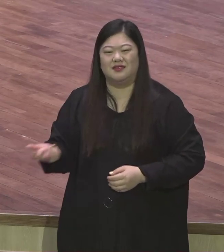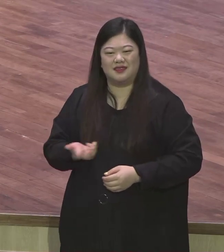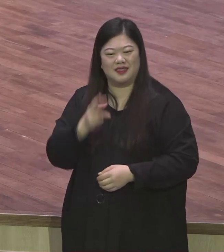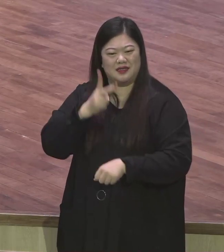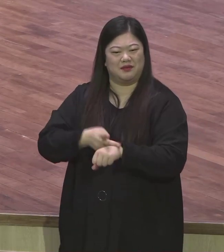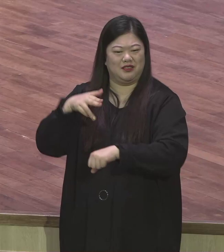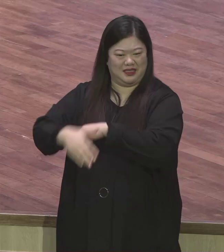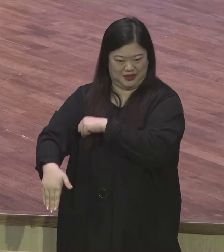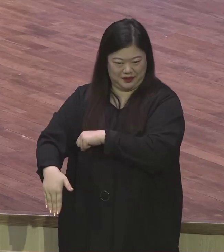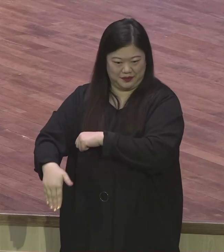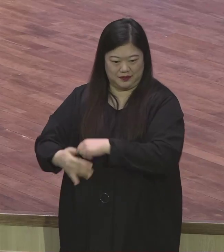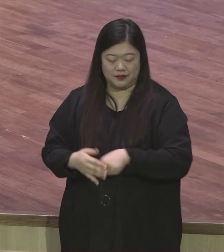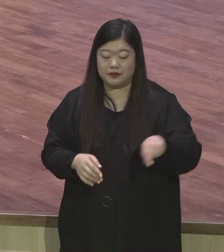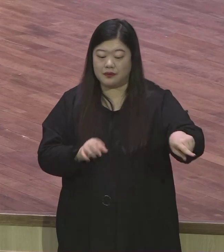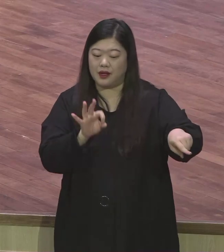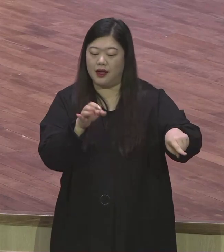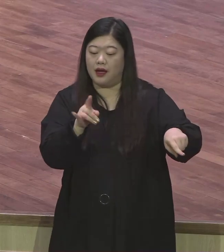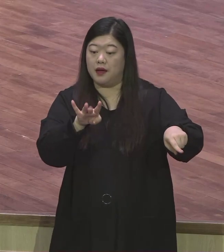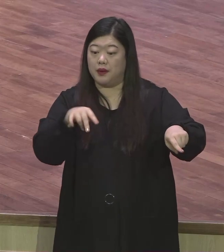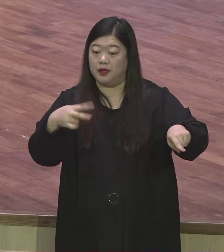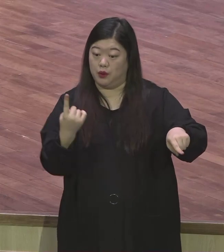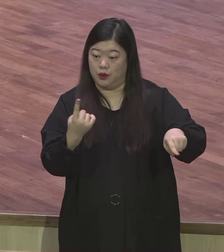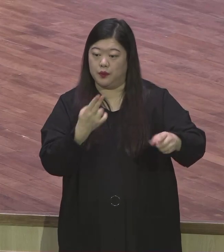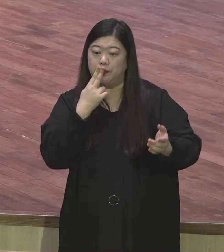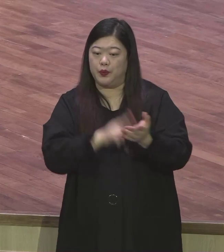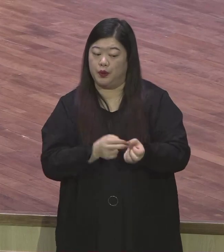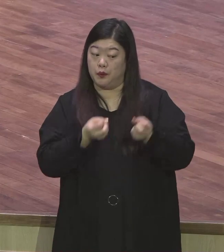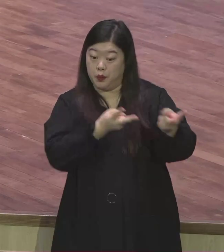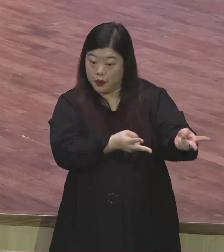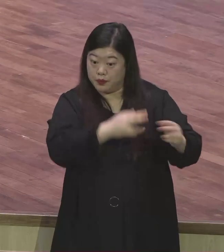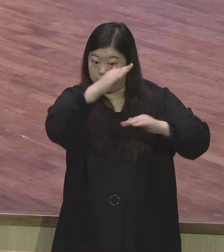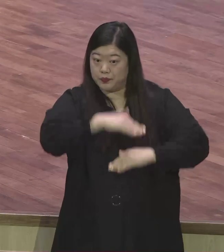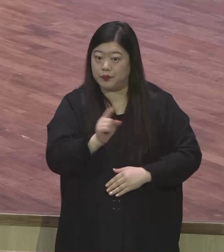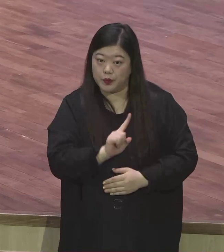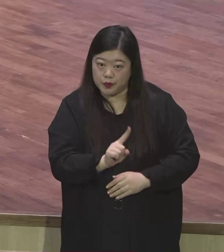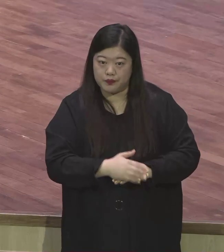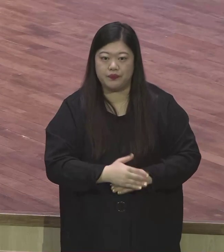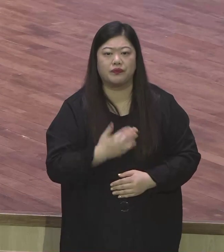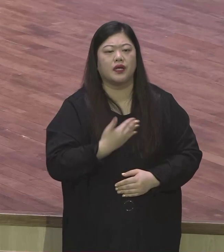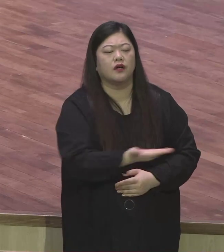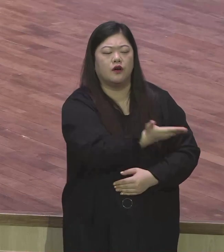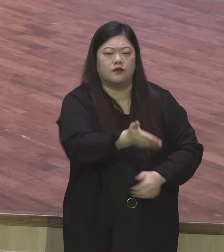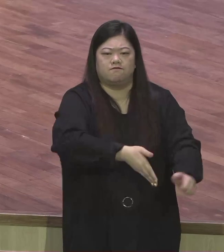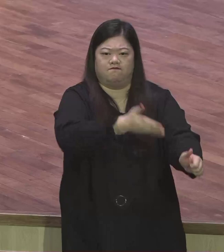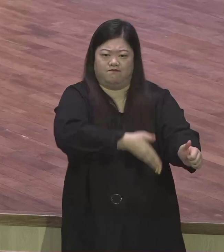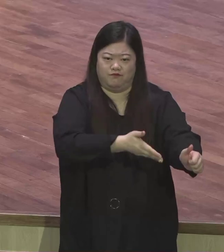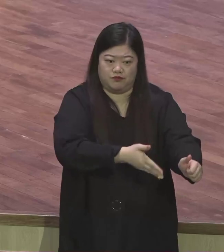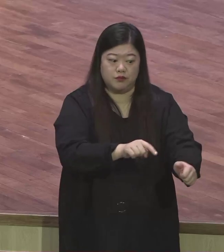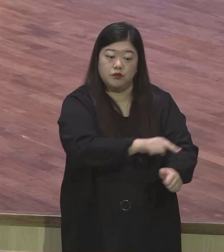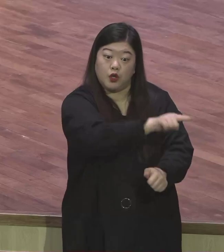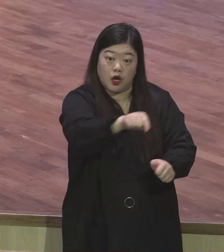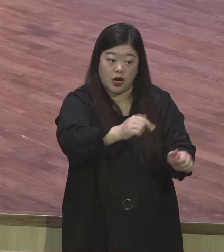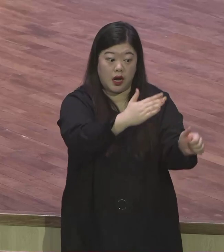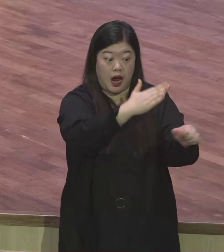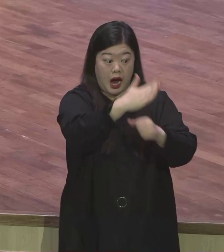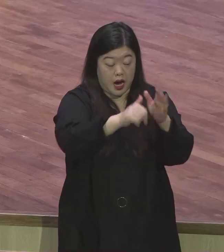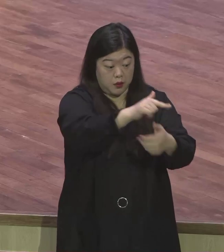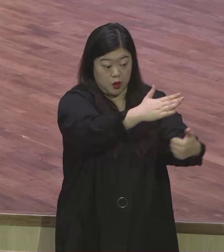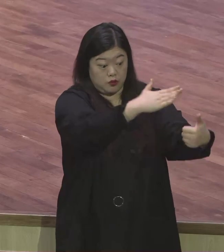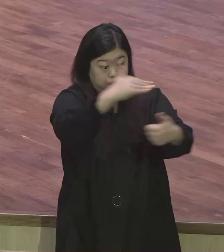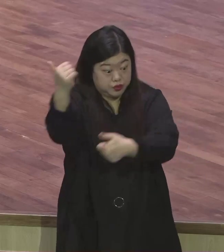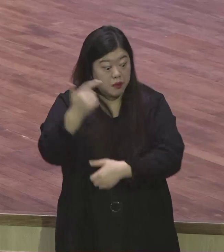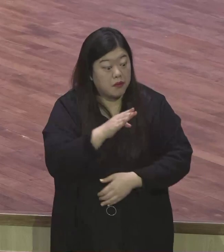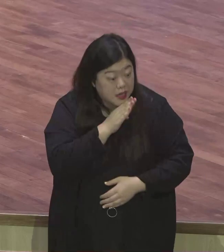교회에 편지하면서 그러므로 주 안에서 갇힌 내가 너희를 구원하노니 너희가 부르심을 받은 일에 합당하게